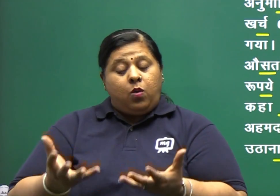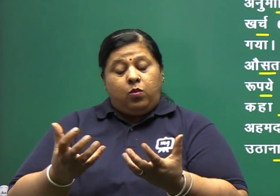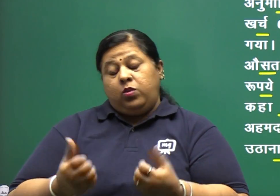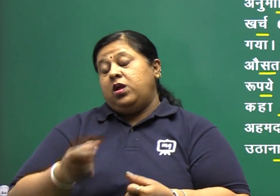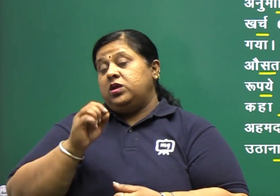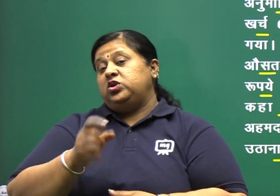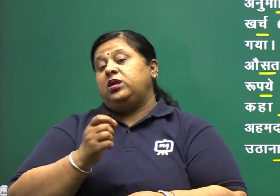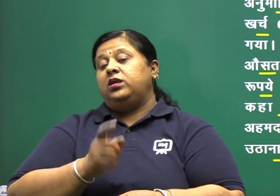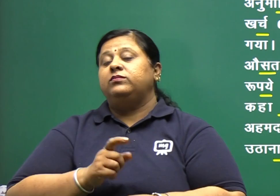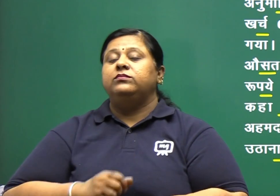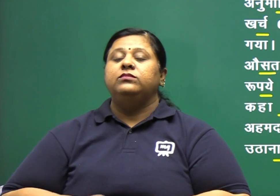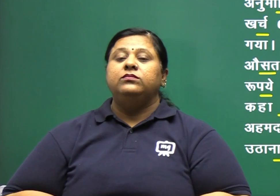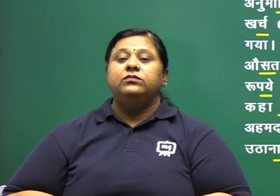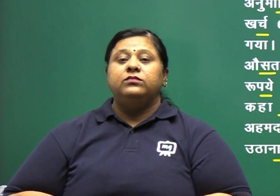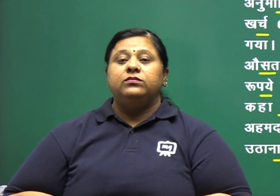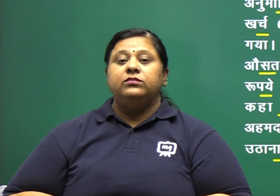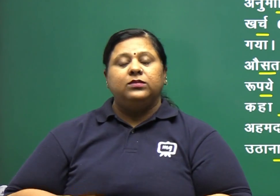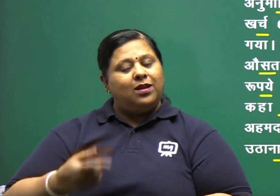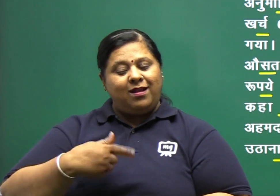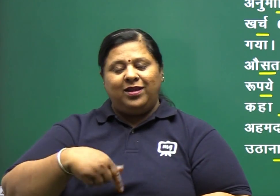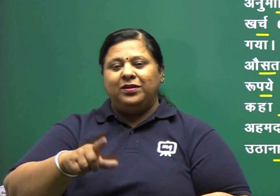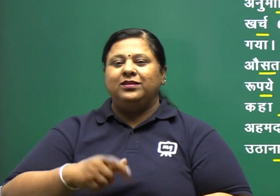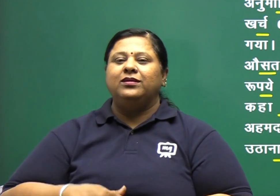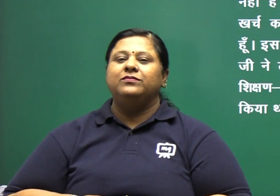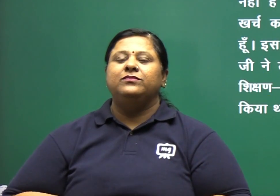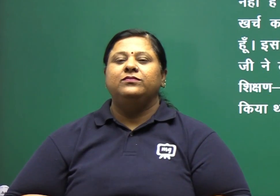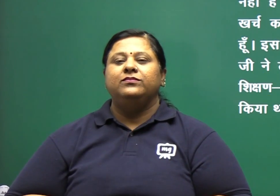उठाना चाहिए। आगे बढ़ते हैं।